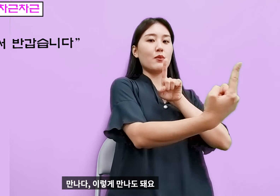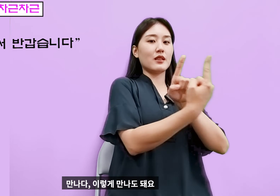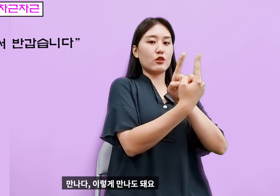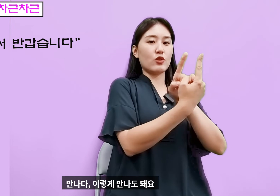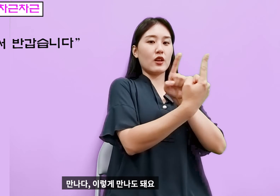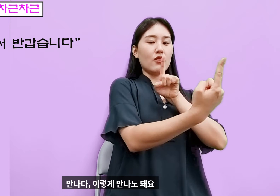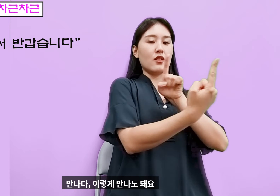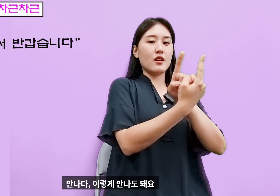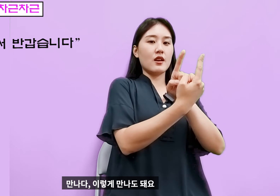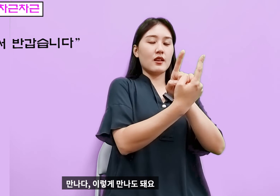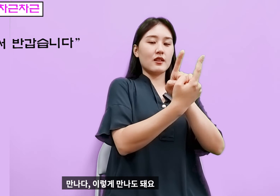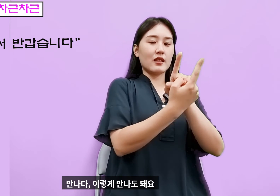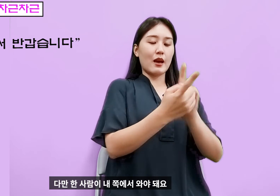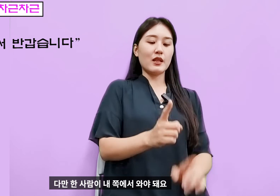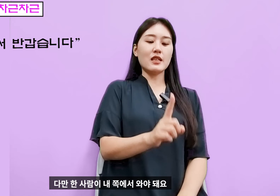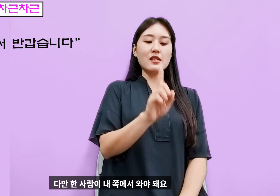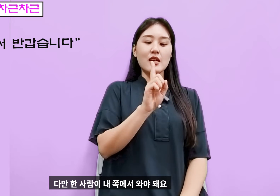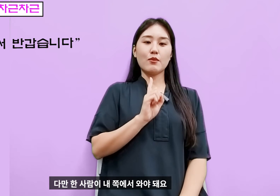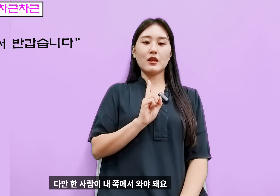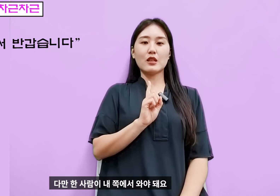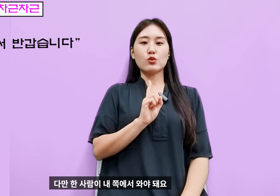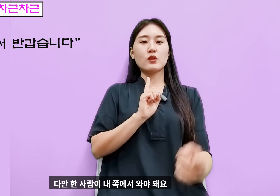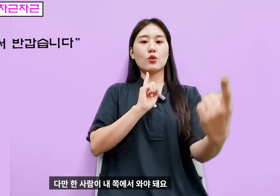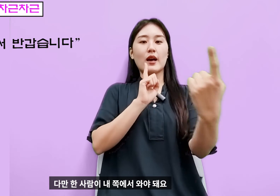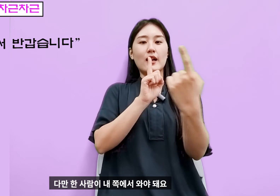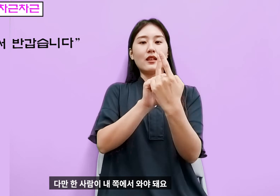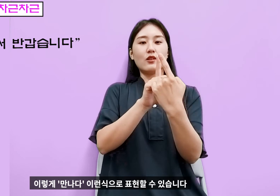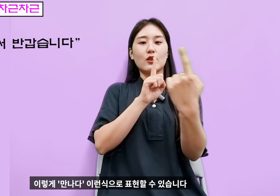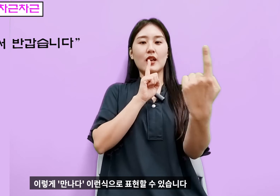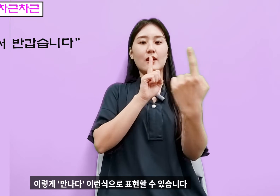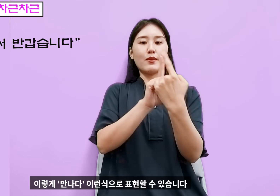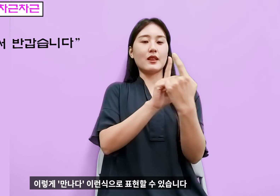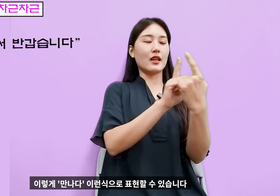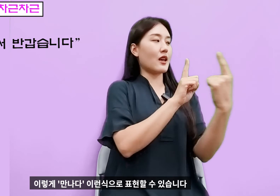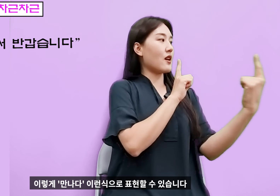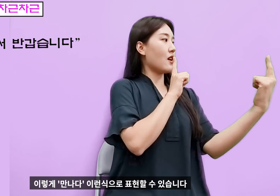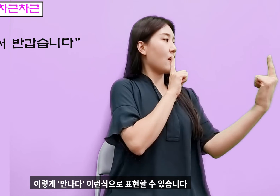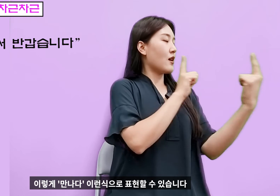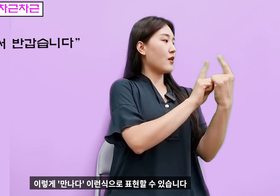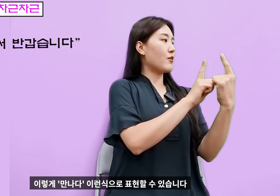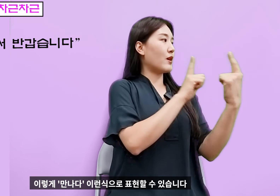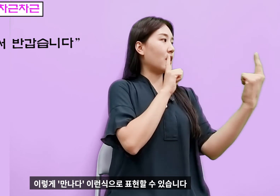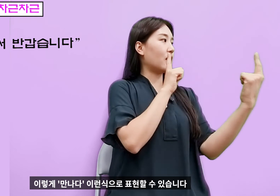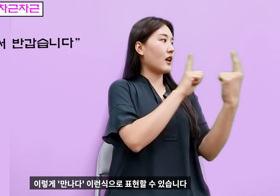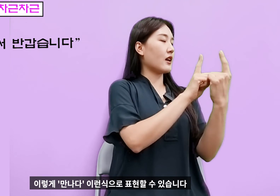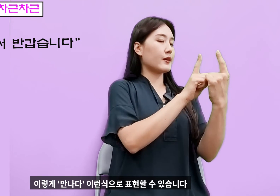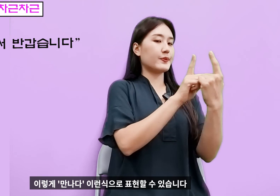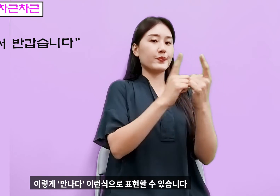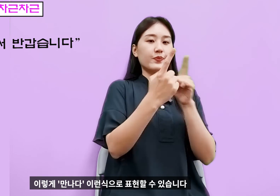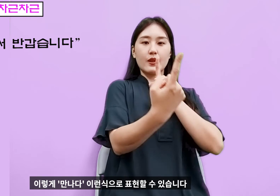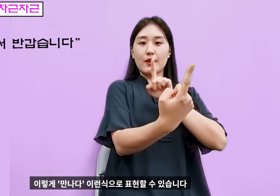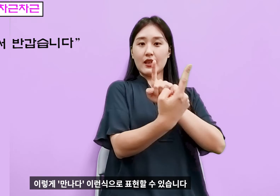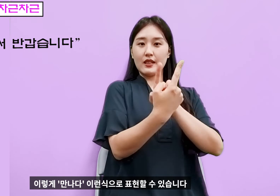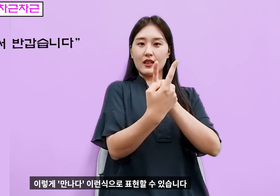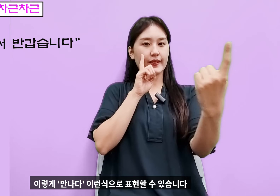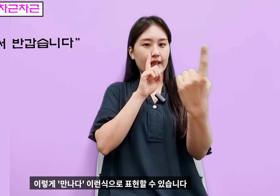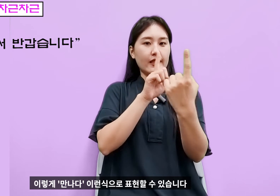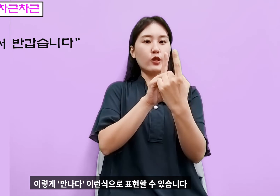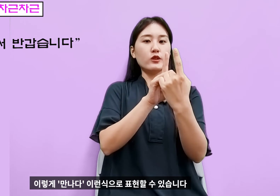만나도 돼요. 다만 한 사람이 내 쪽에서 와야 돼요. 이렇게 만나다, 만나다, 만나다. 네, 이런